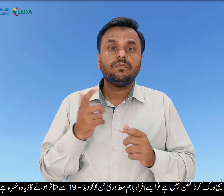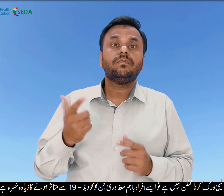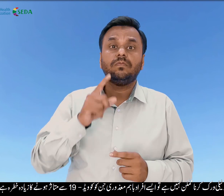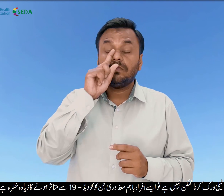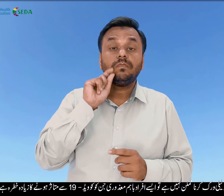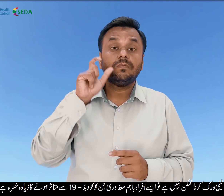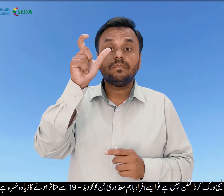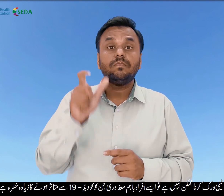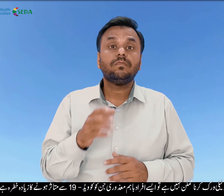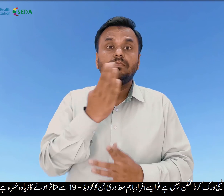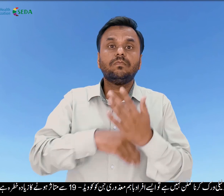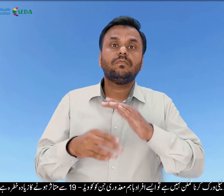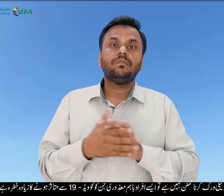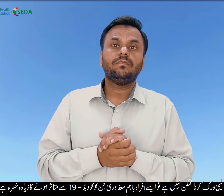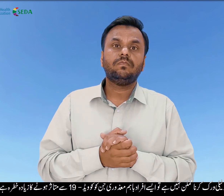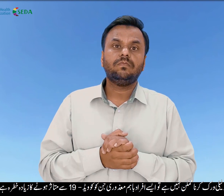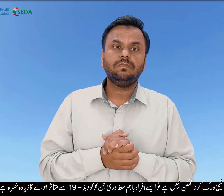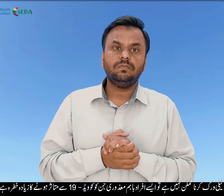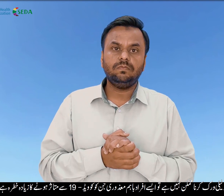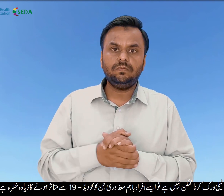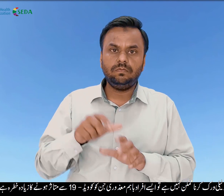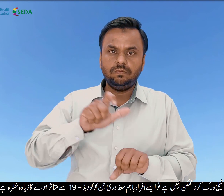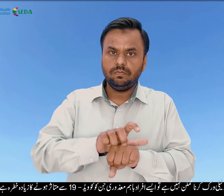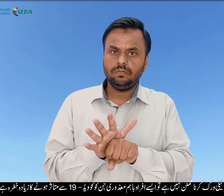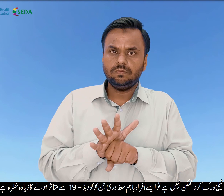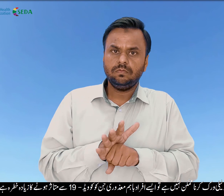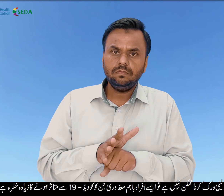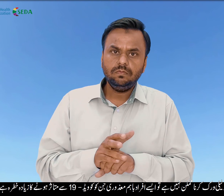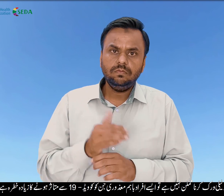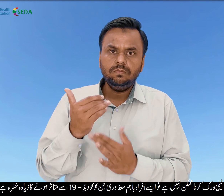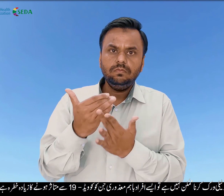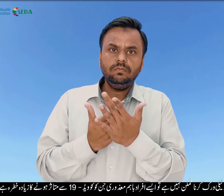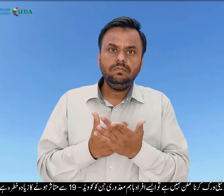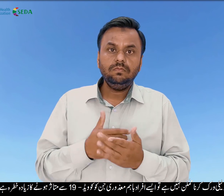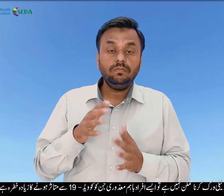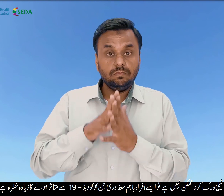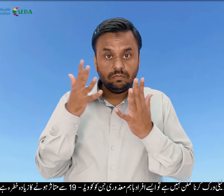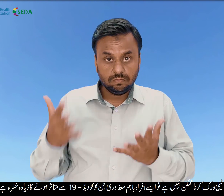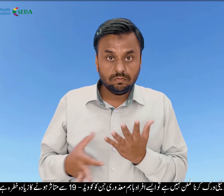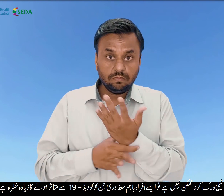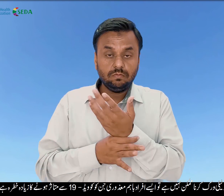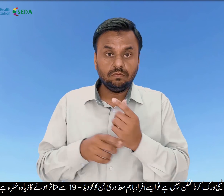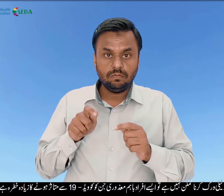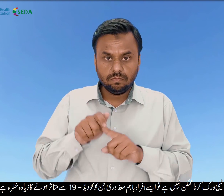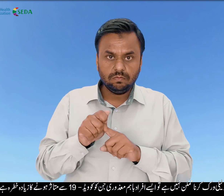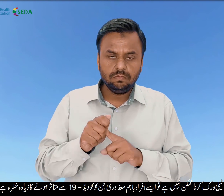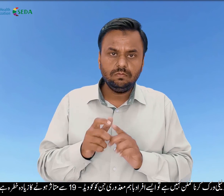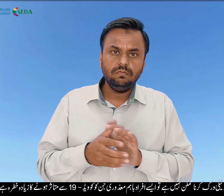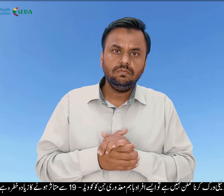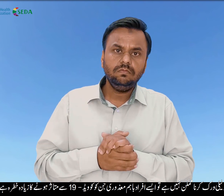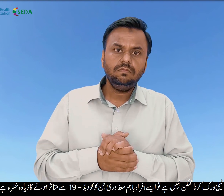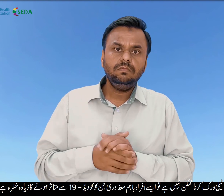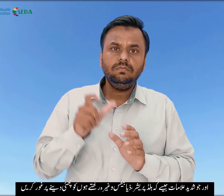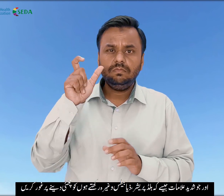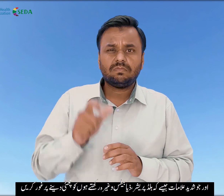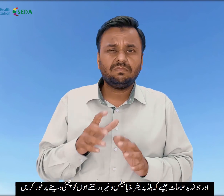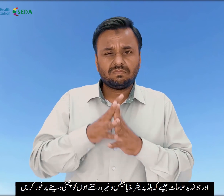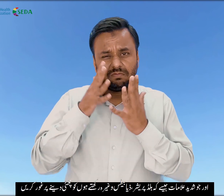ایسے افراد بہم معذوری جن کو کووڈ-19 سے متاثر ہونے کا زیادہ خطرہ ہے اور جو